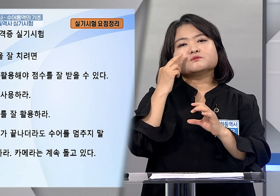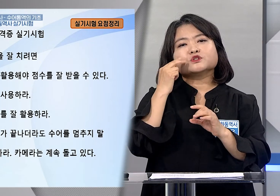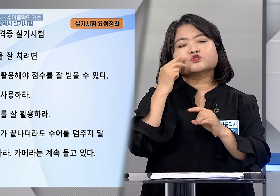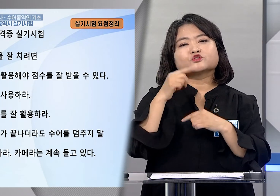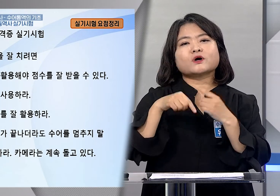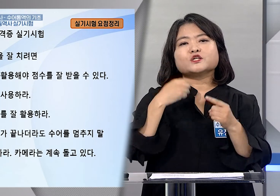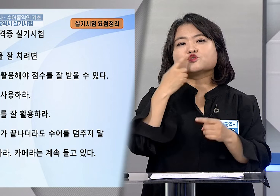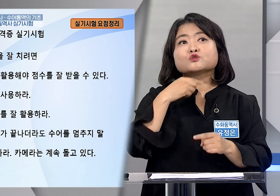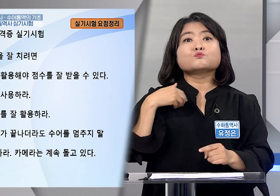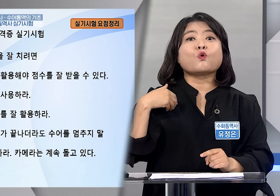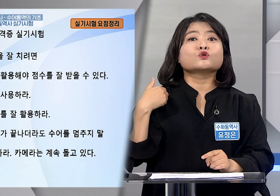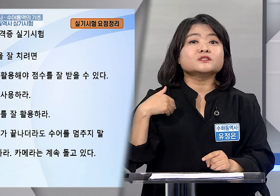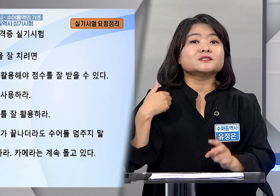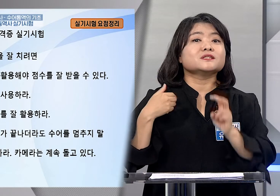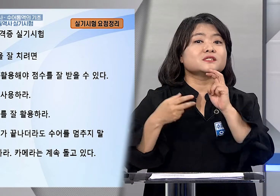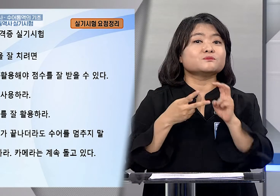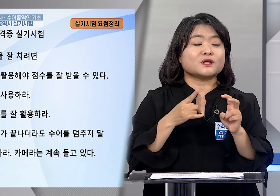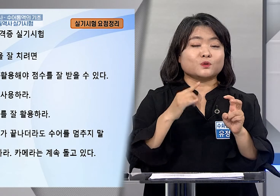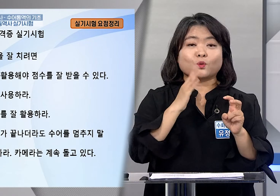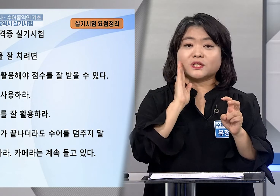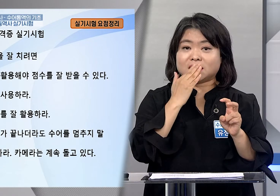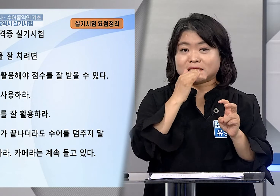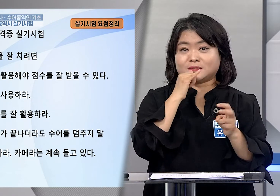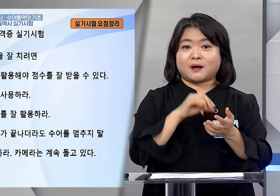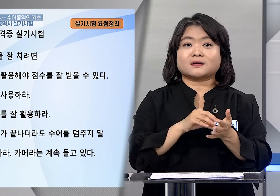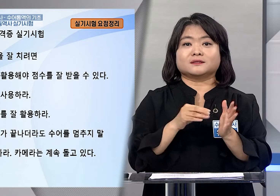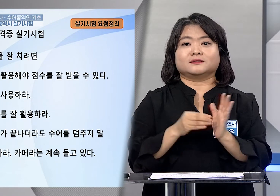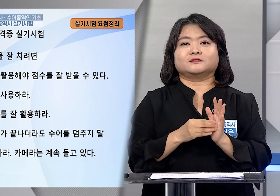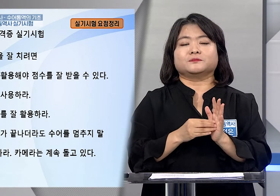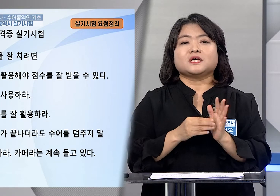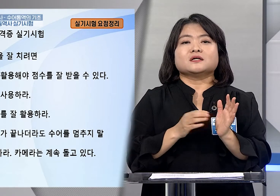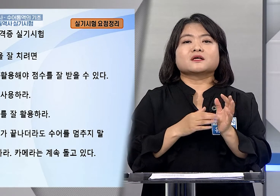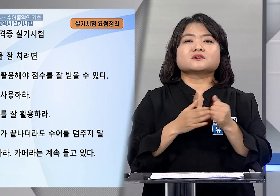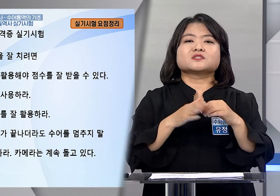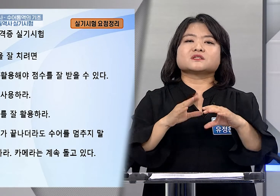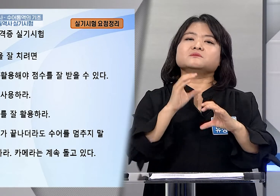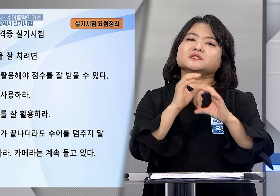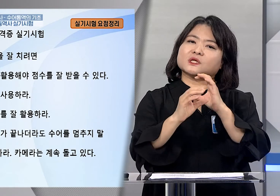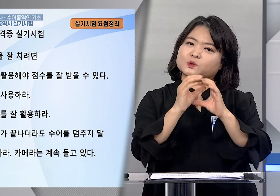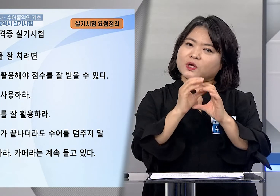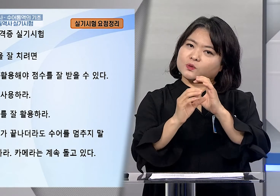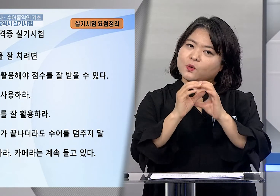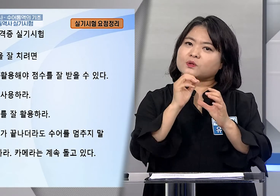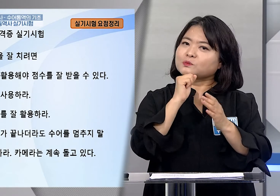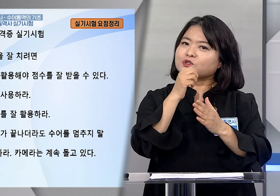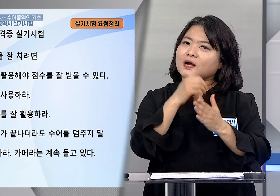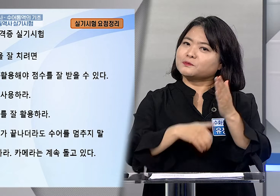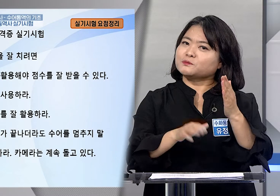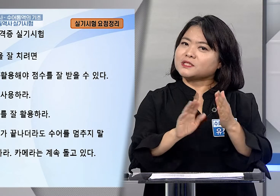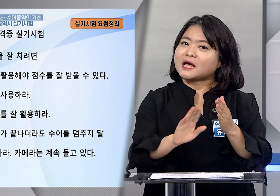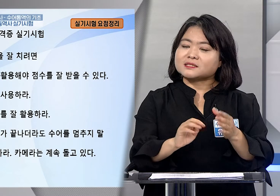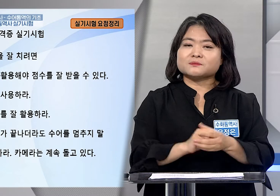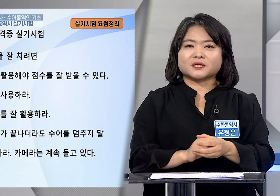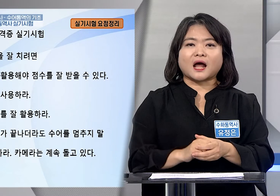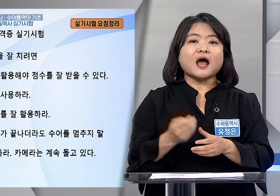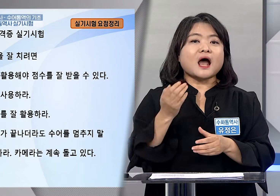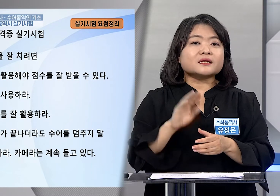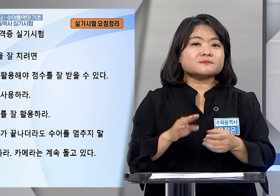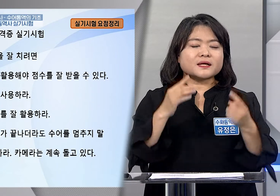미국 수화인 줄 모르는 20대 농인이 있을 만큼 그래서 지금은 의사소통에도 점수가 감점되지 않습니다. 하지만